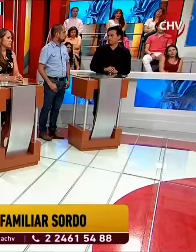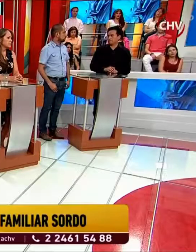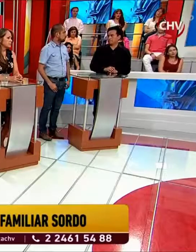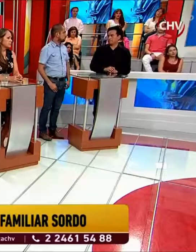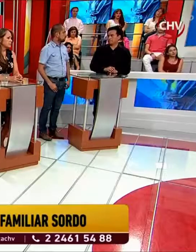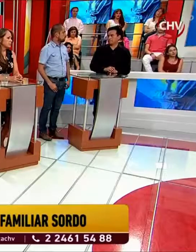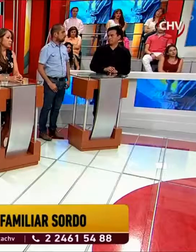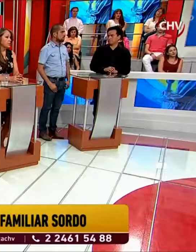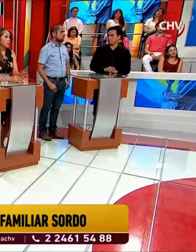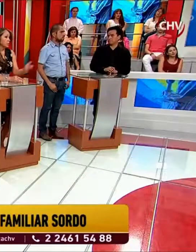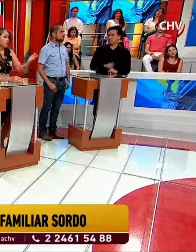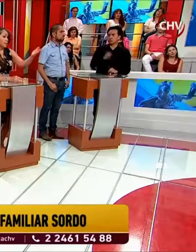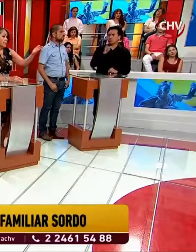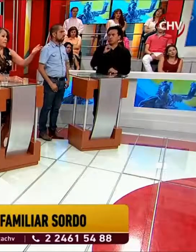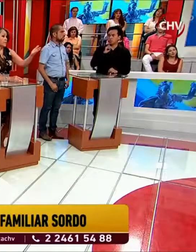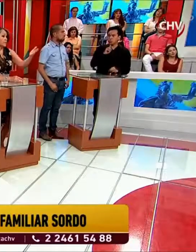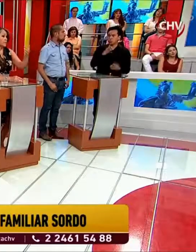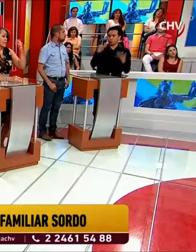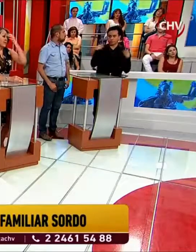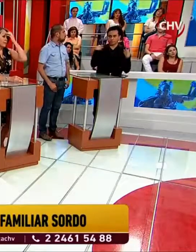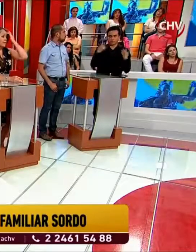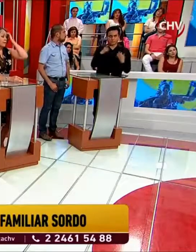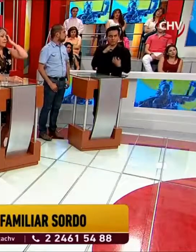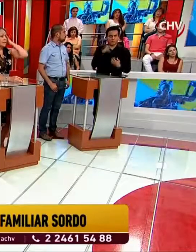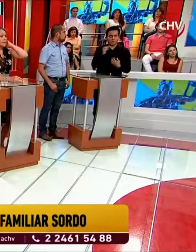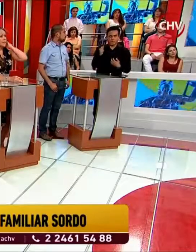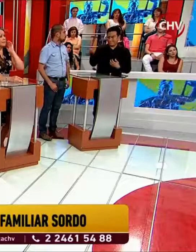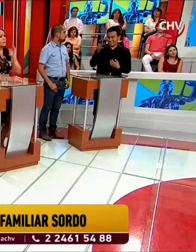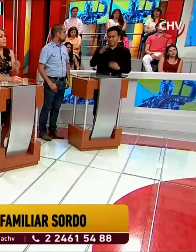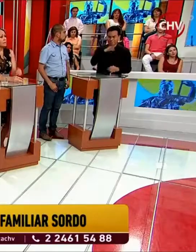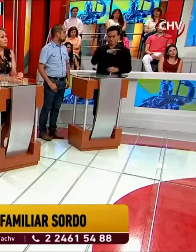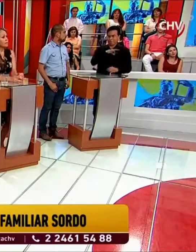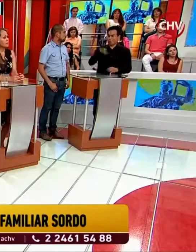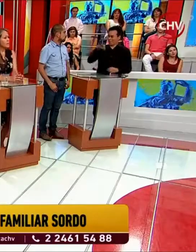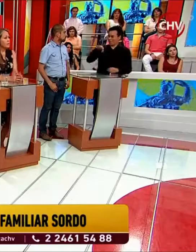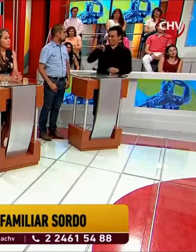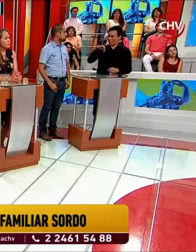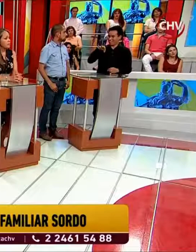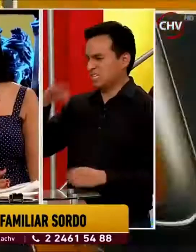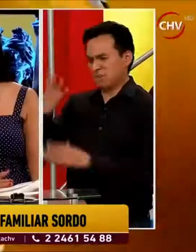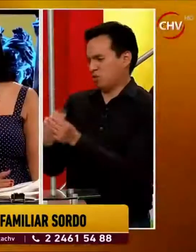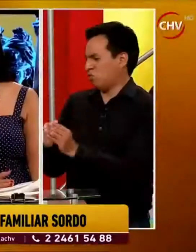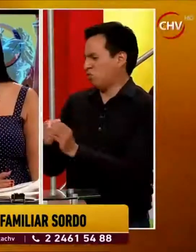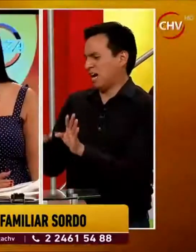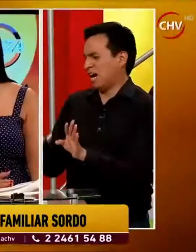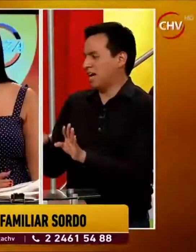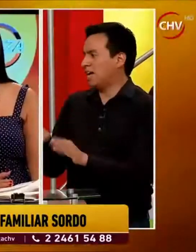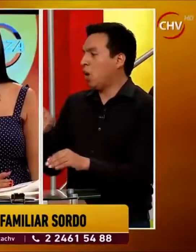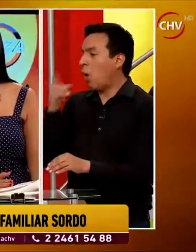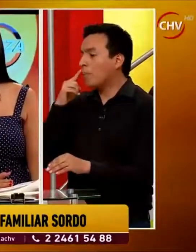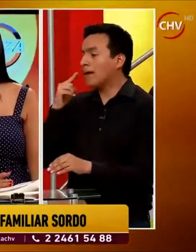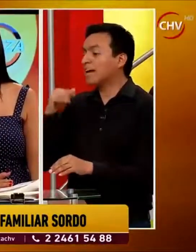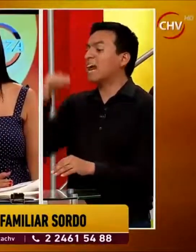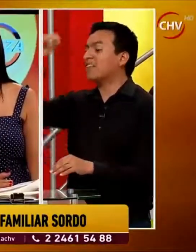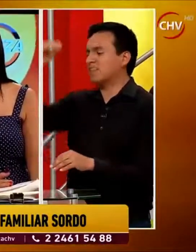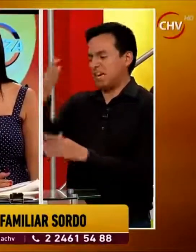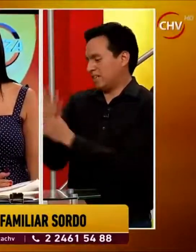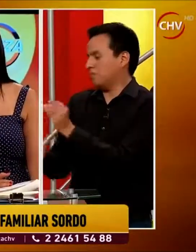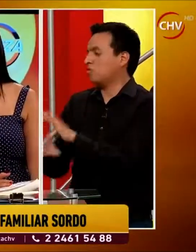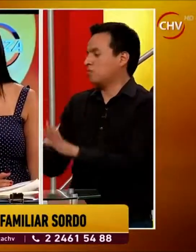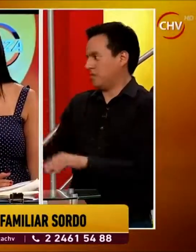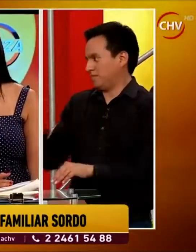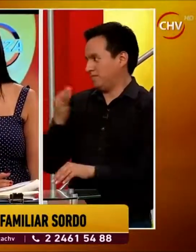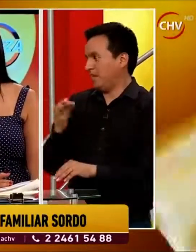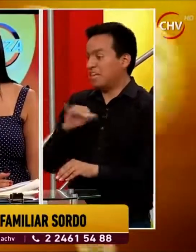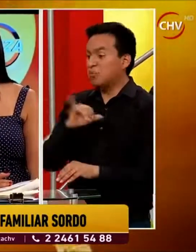Yo tengo tutoría para Según la señora Roxana, pensión de orfandad se terminó cuando este señor cumplió la mayoría de edad y luego de eso